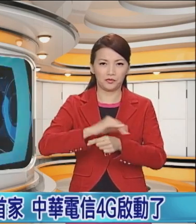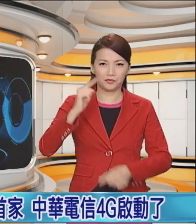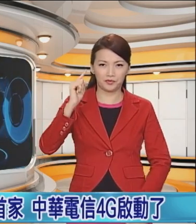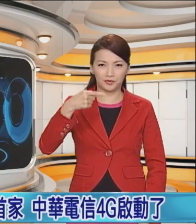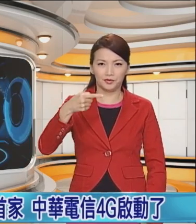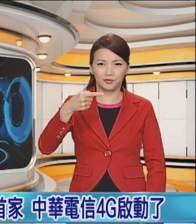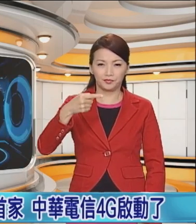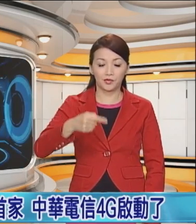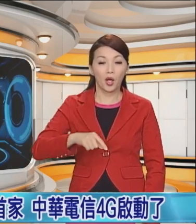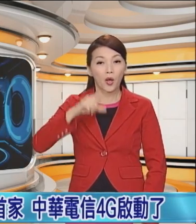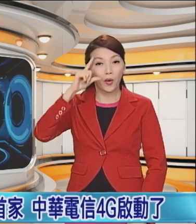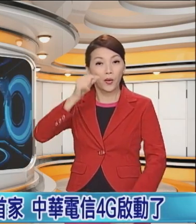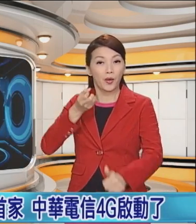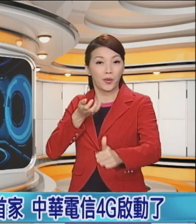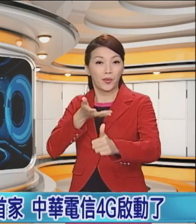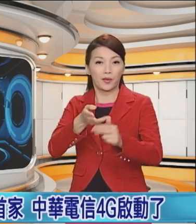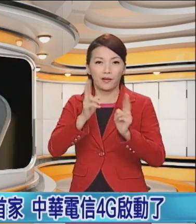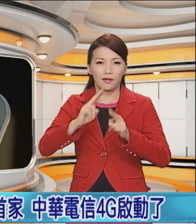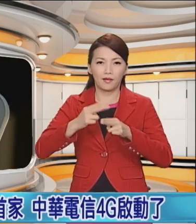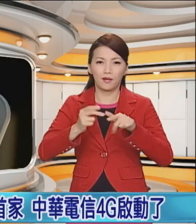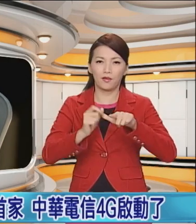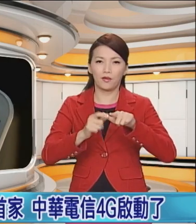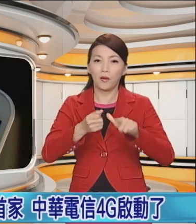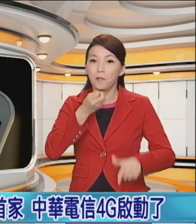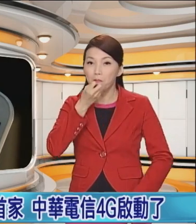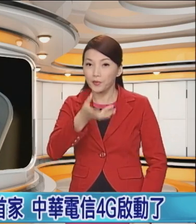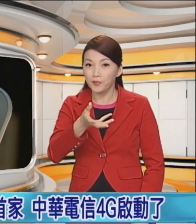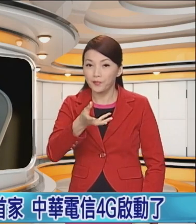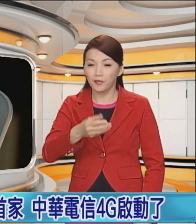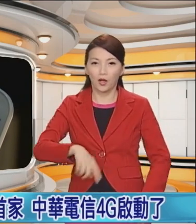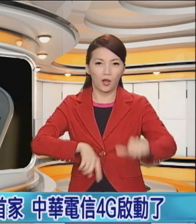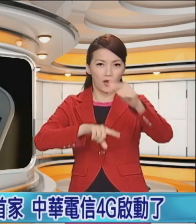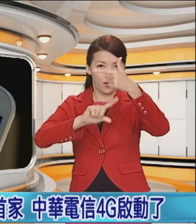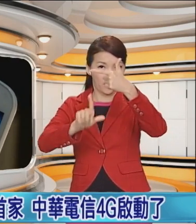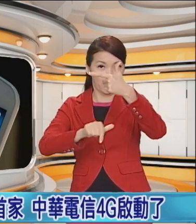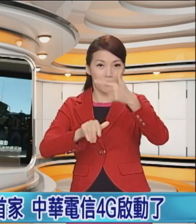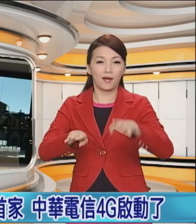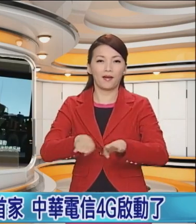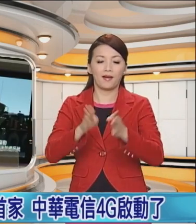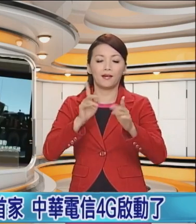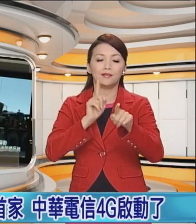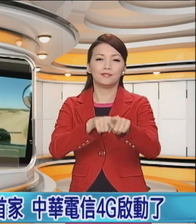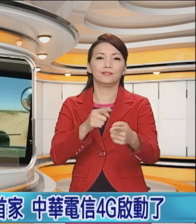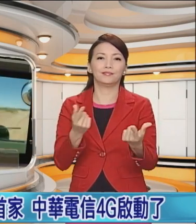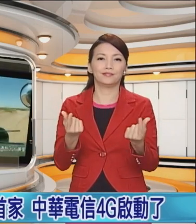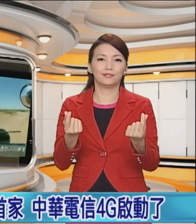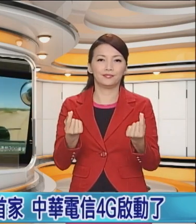司。而远传电信也赶快表示，即将在6月份开台。